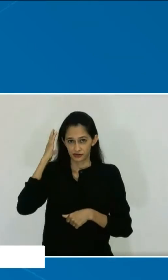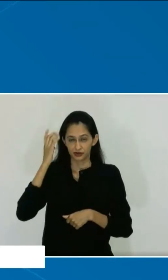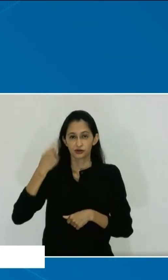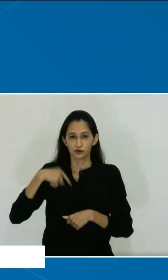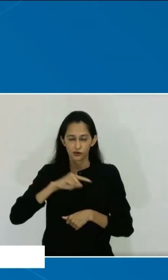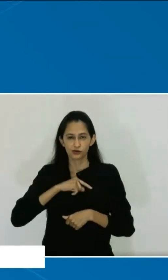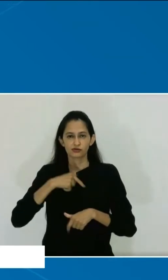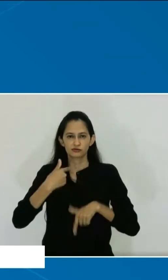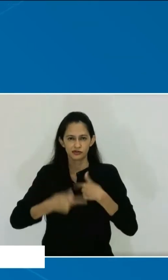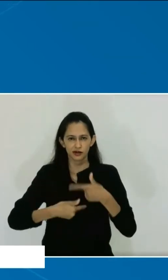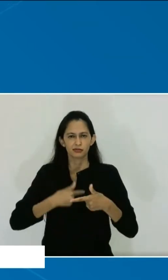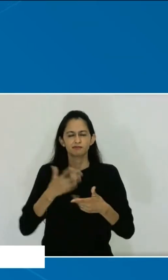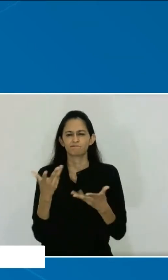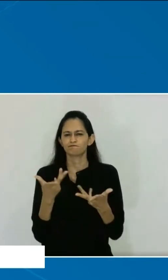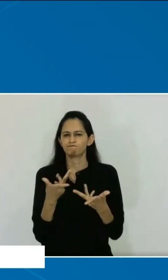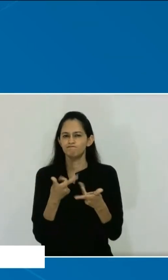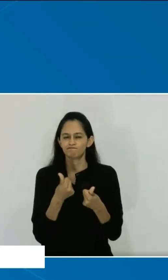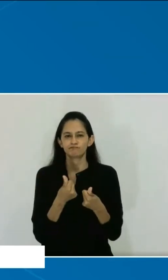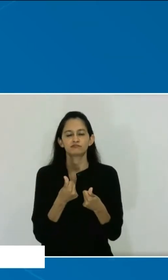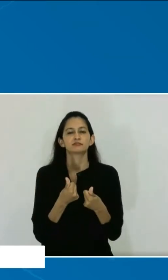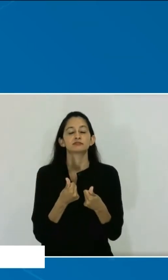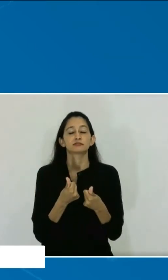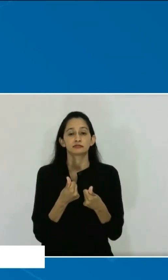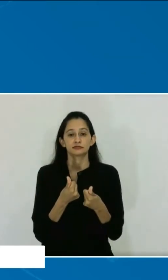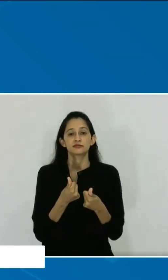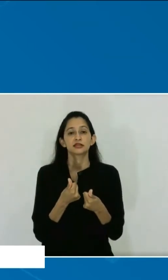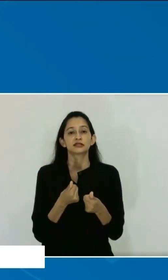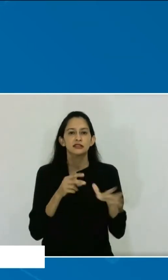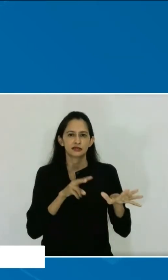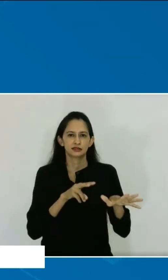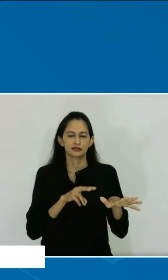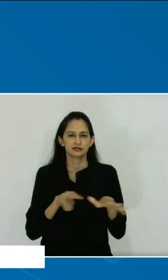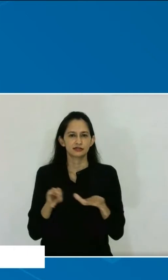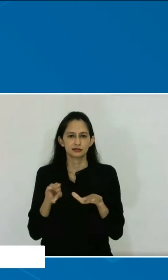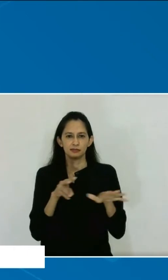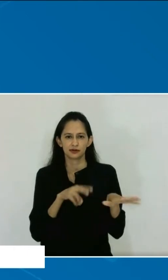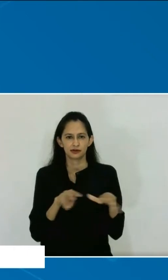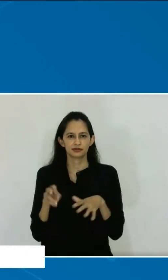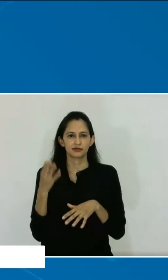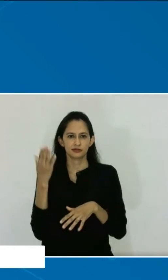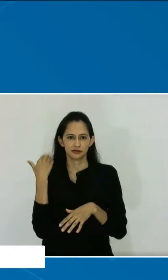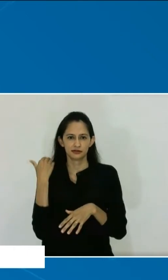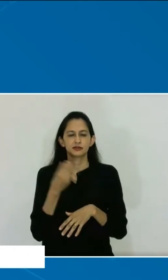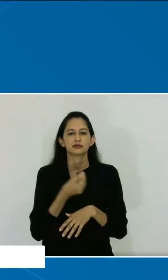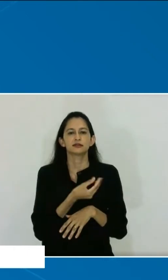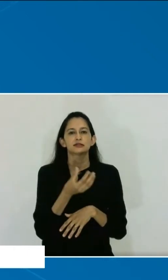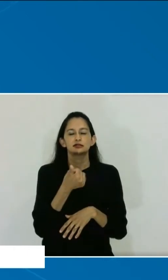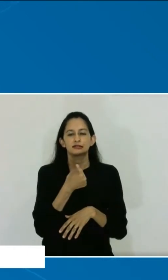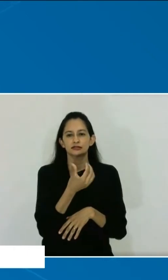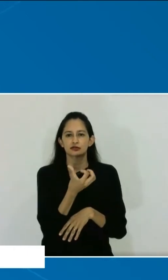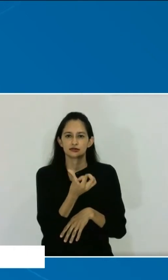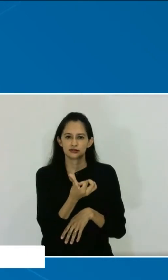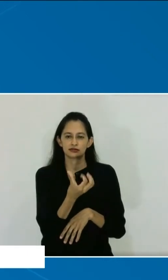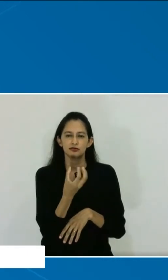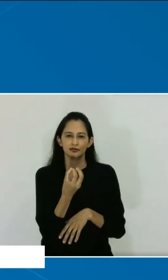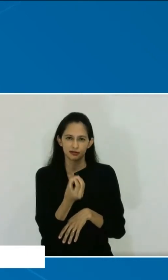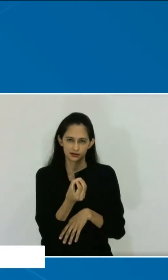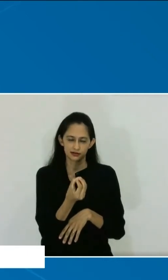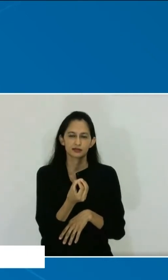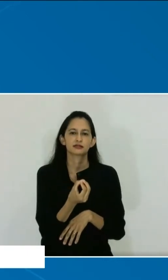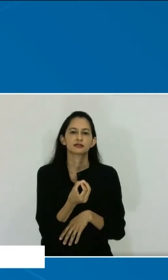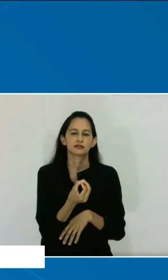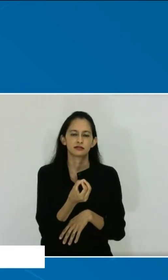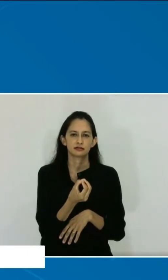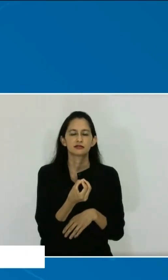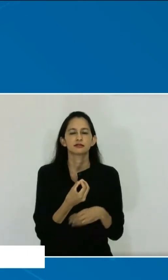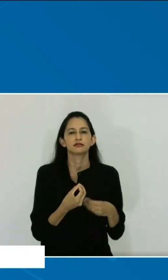belíssimo, entregamos, portanto, há mais ou menos 3 semanas atrás, 160 títulos de posse a uma